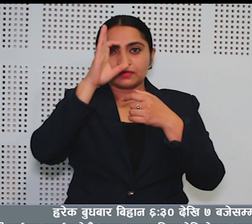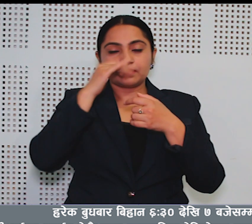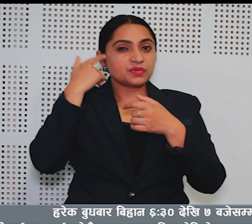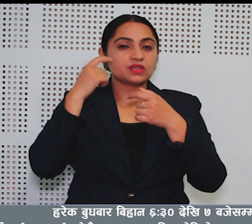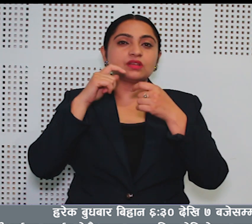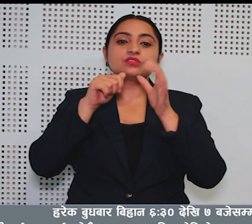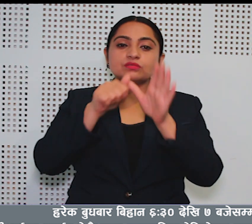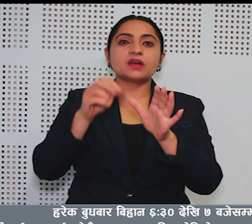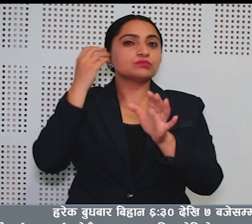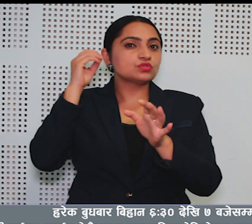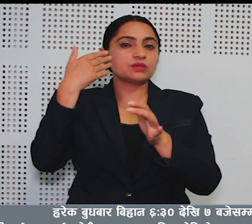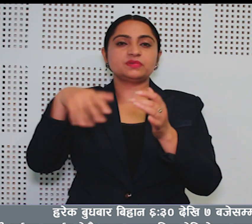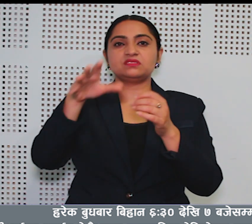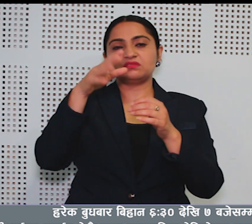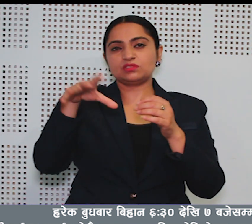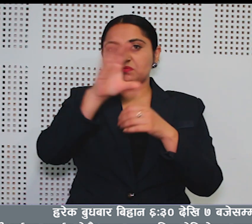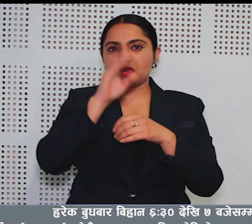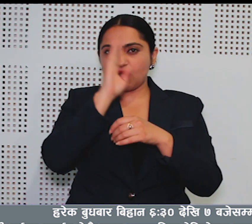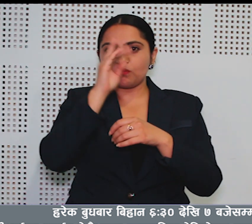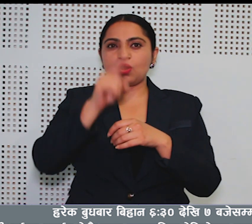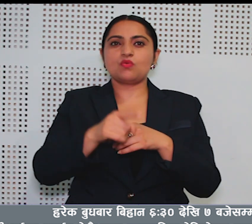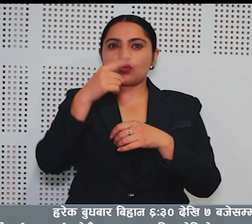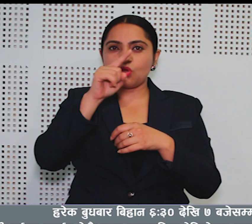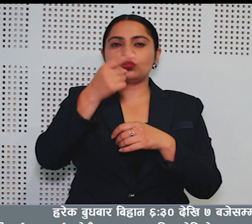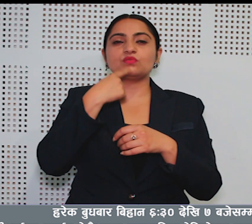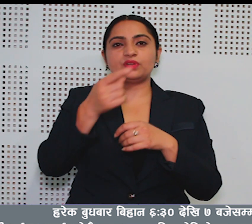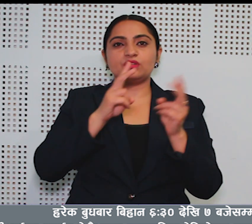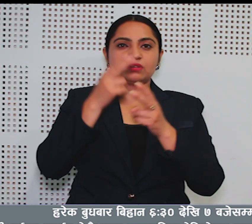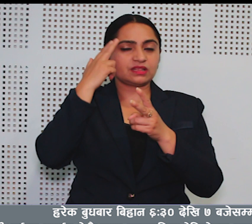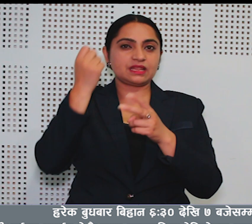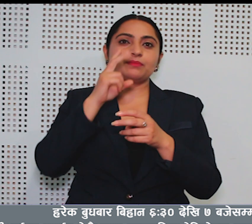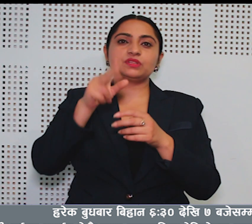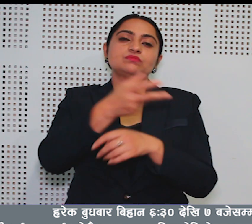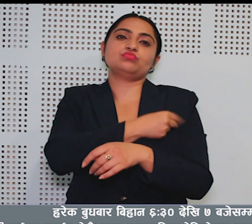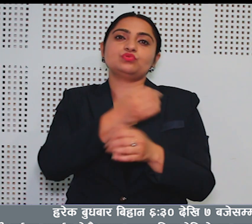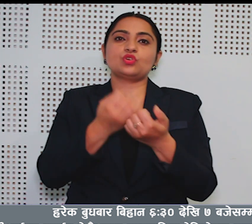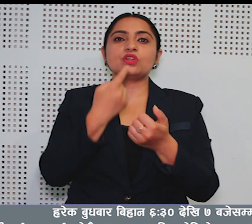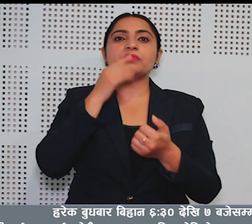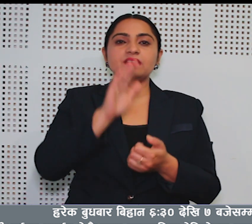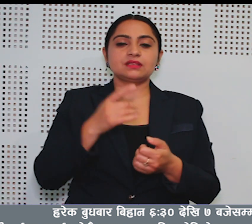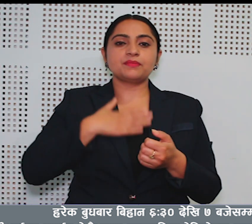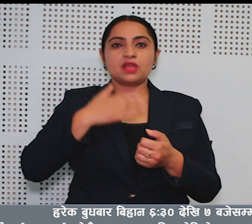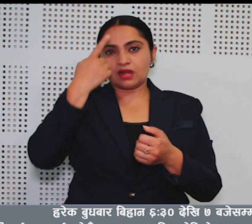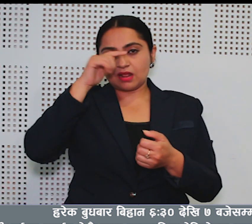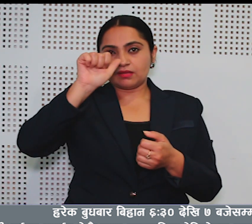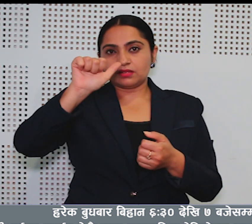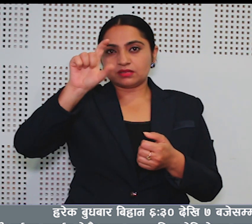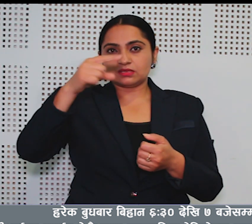भ्रम रहेको तथ्य थाहा भएको र खोप लगाएको बताउँछन्। मेरो नाम जानु विश्वकर्मा हो। मेरो घर मातरी गैरी